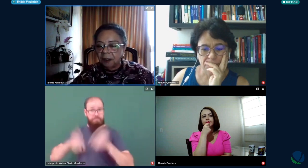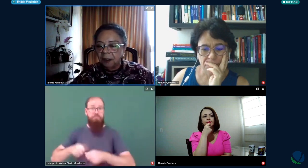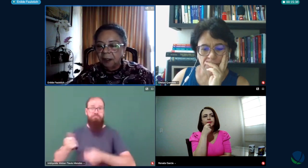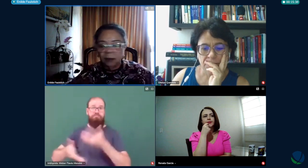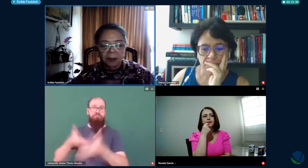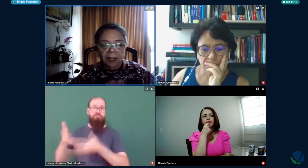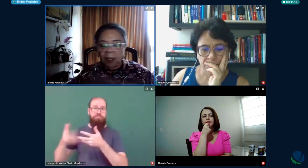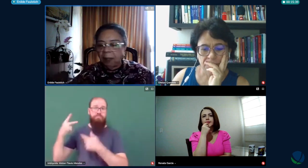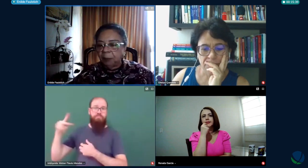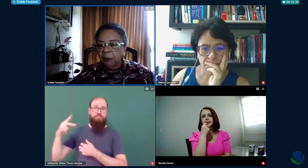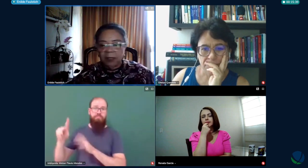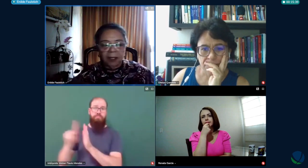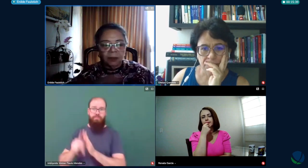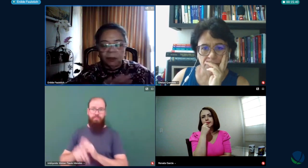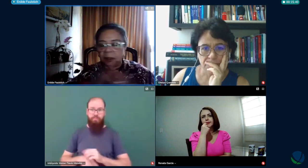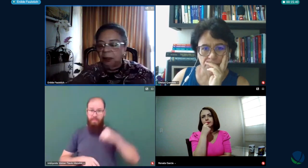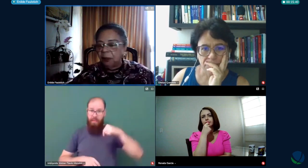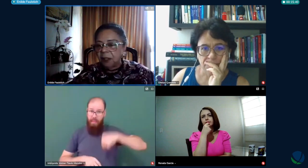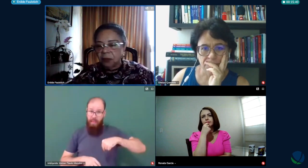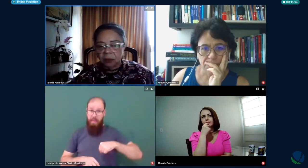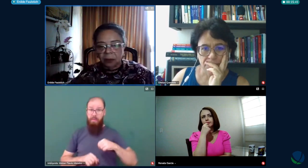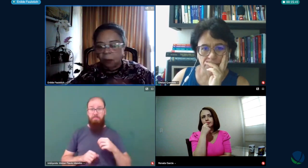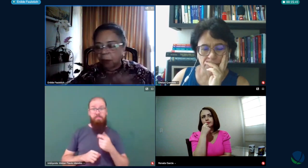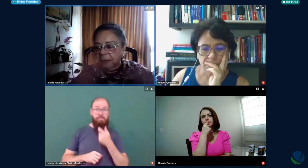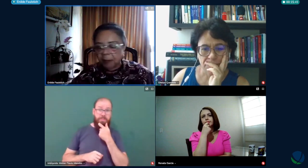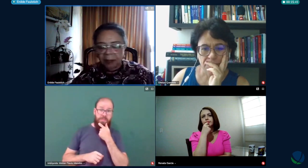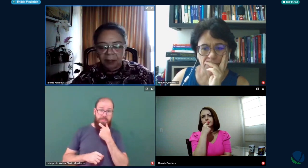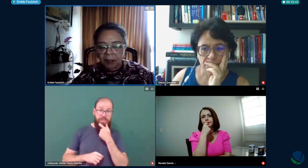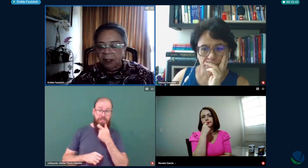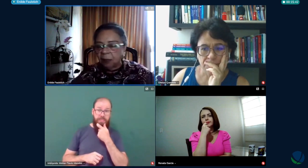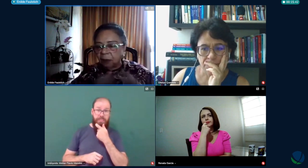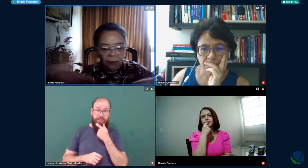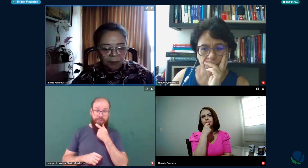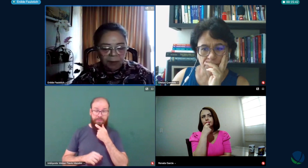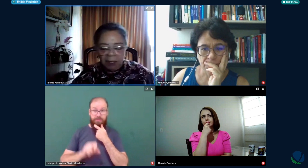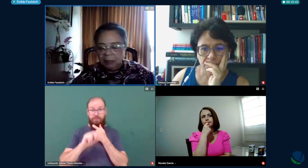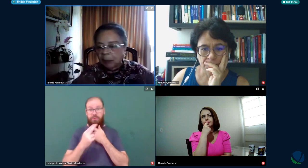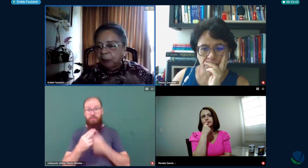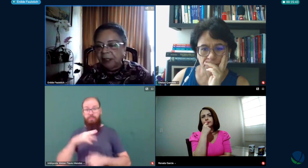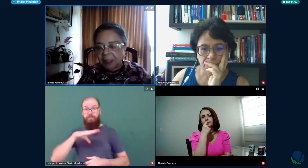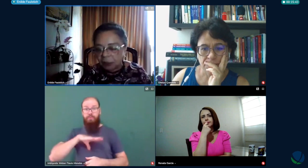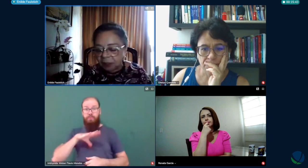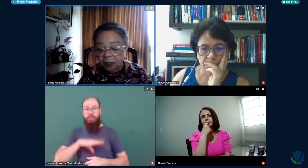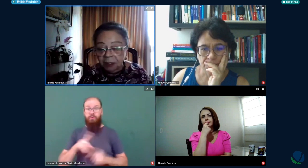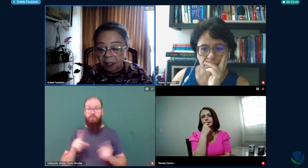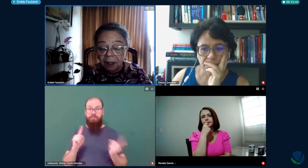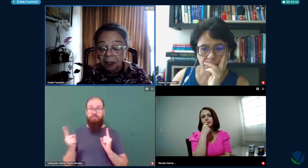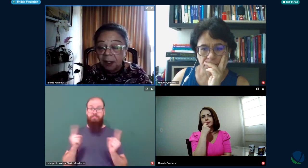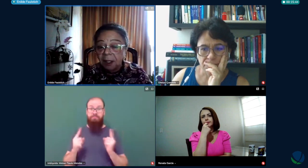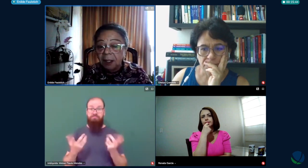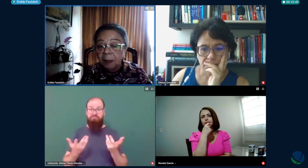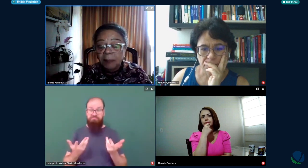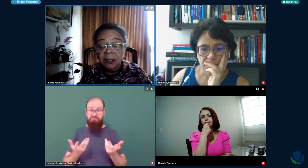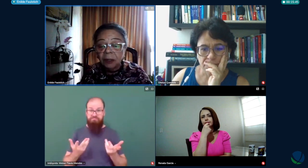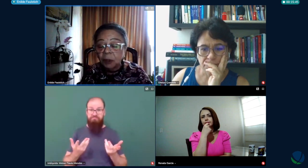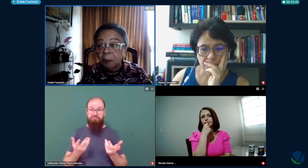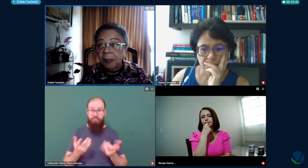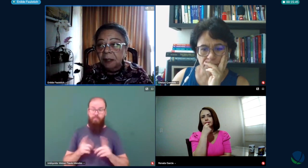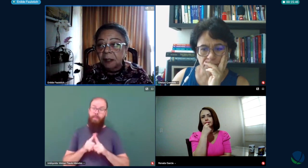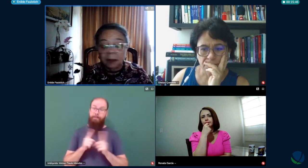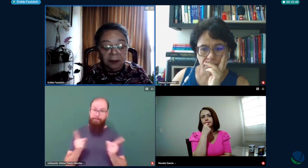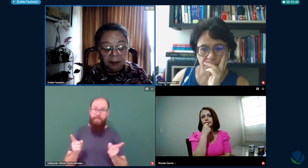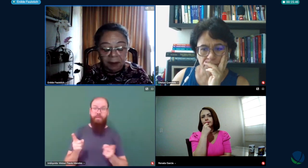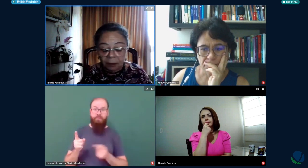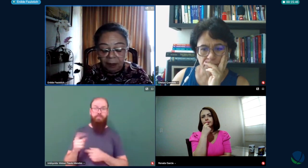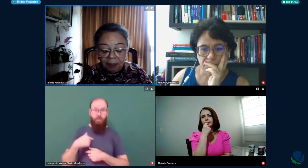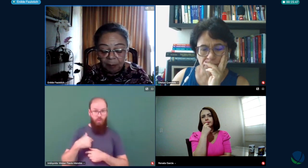inglês, é português, ou então inglês, estão com a mania aí agora. Então, vamos inglês para poder internacionalizar. Mas eu digo,